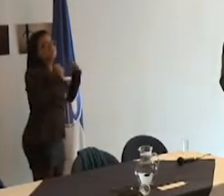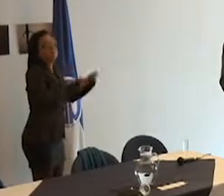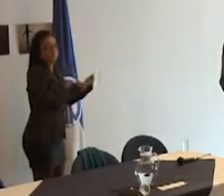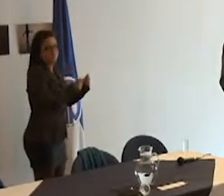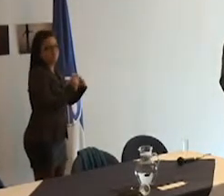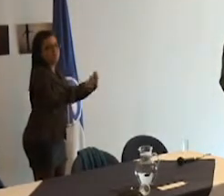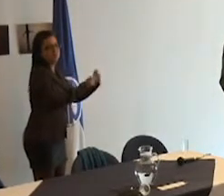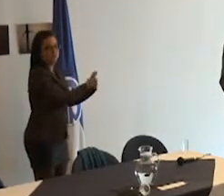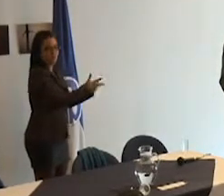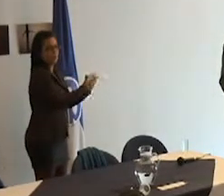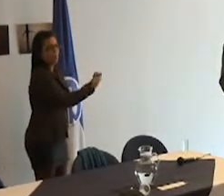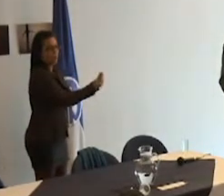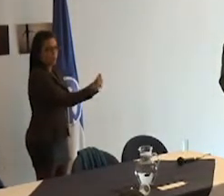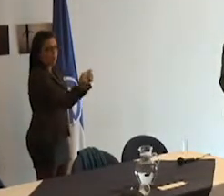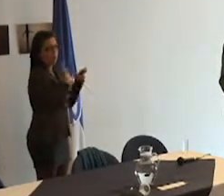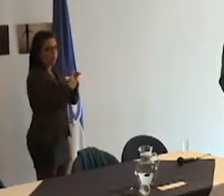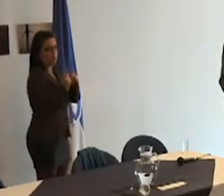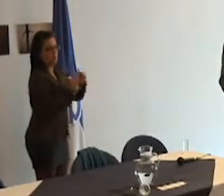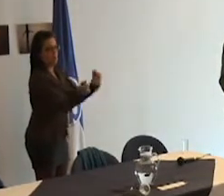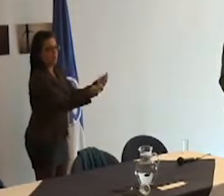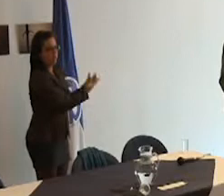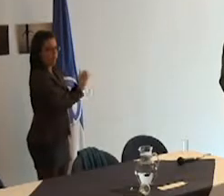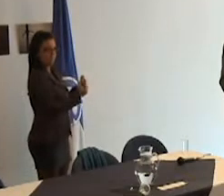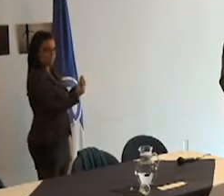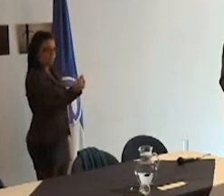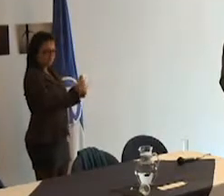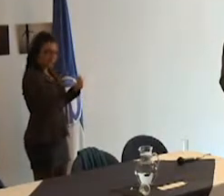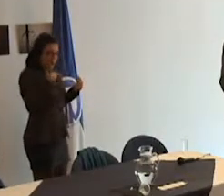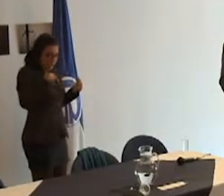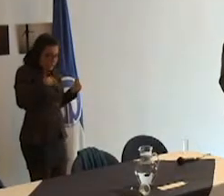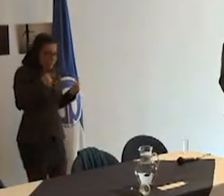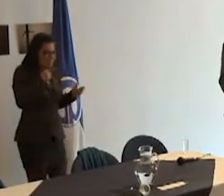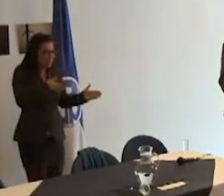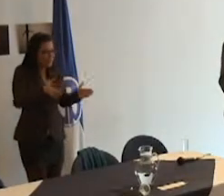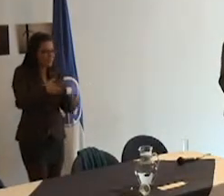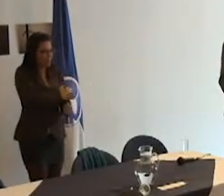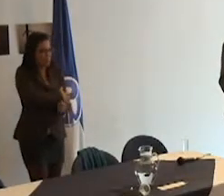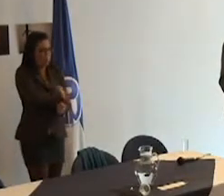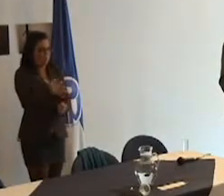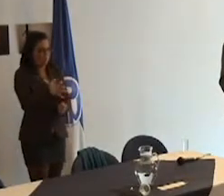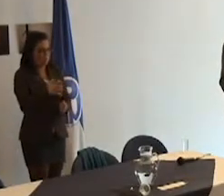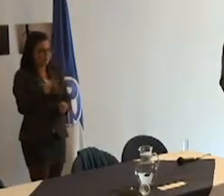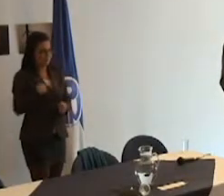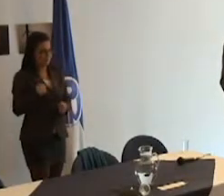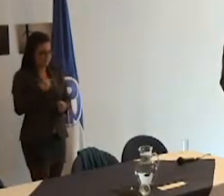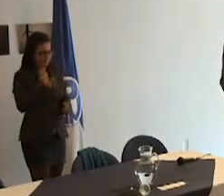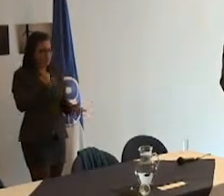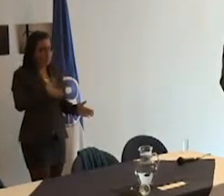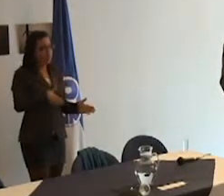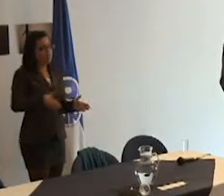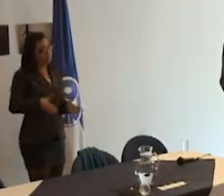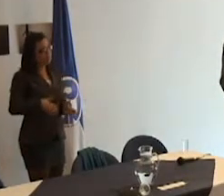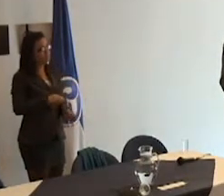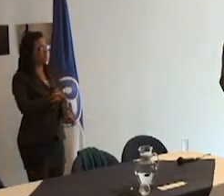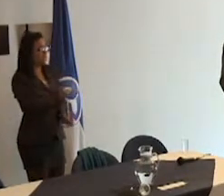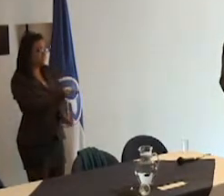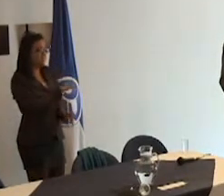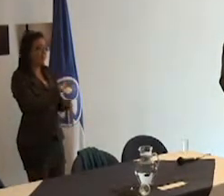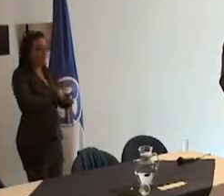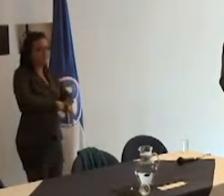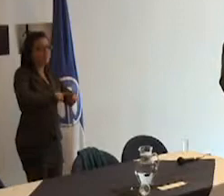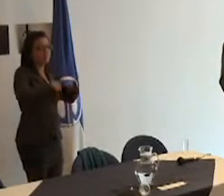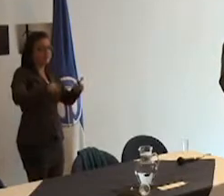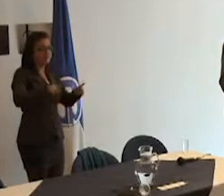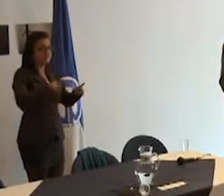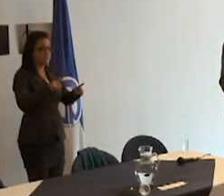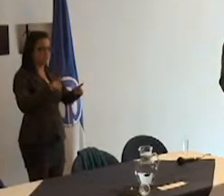grupos. Es aquí donde el discurso del poder juega un papel fundamental en el convencimiento de que las diferencias y todo lo